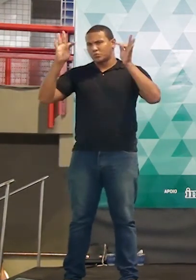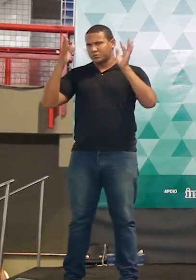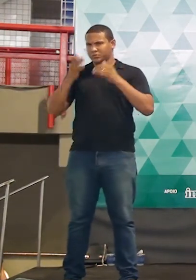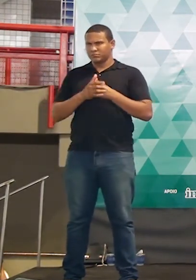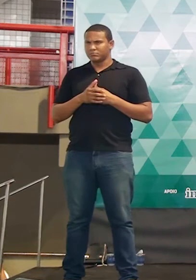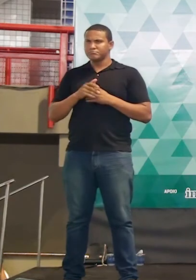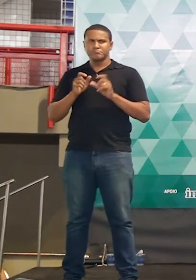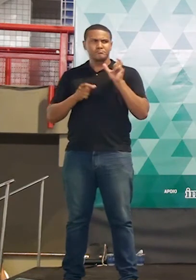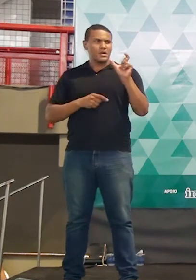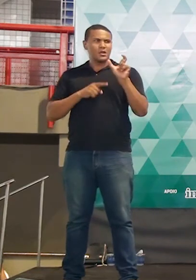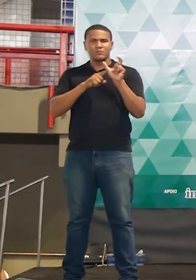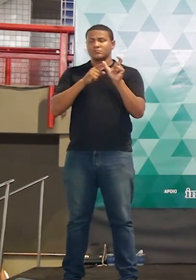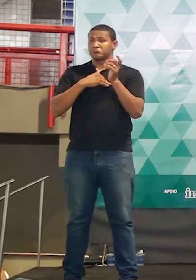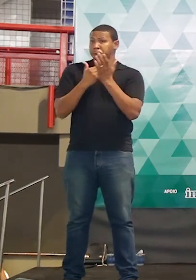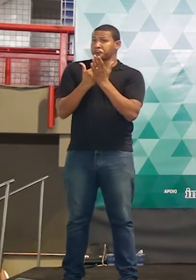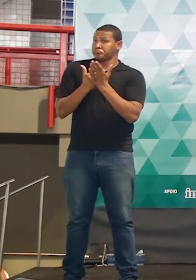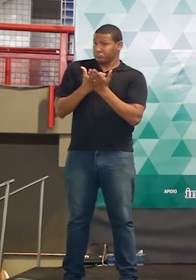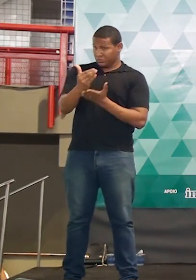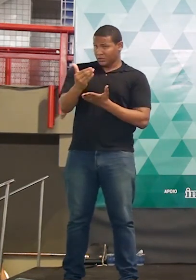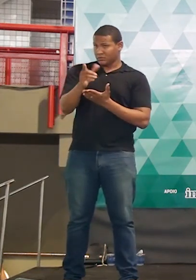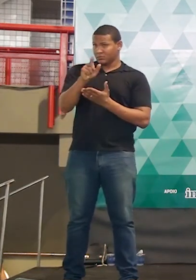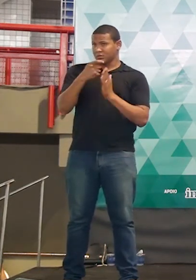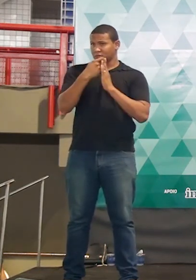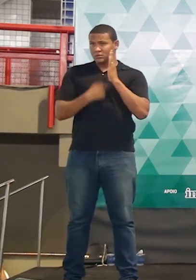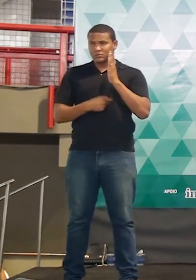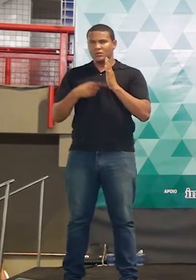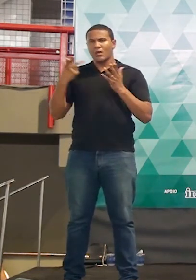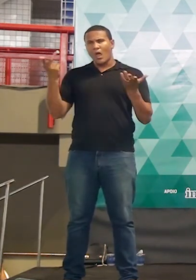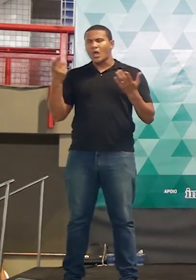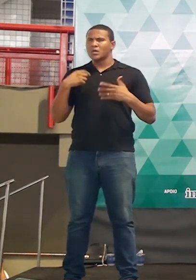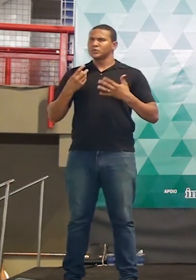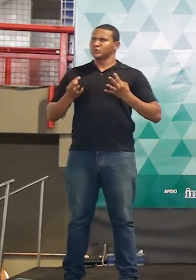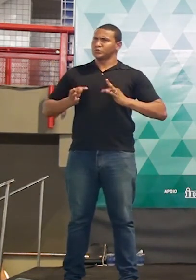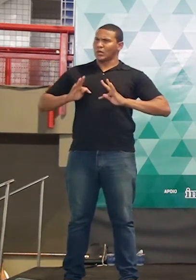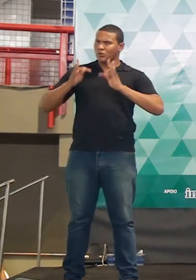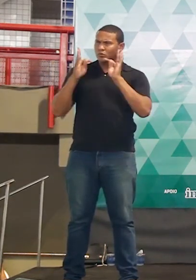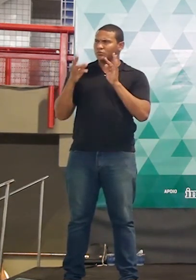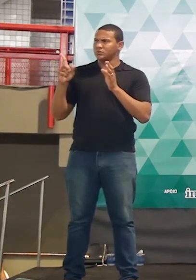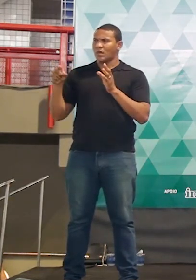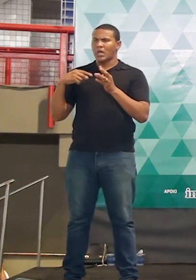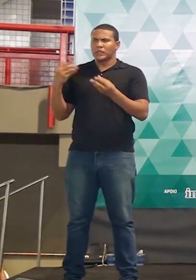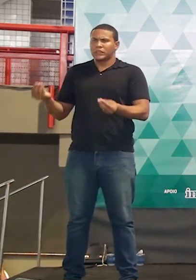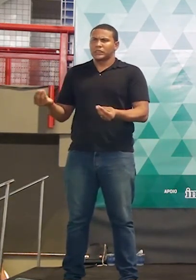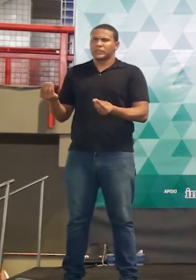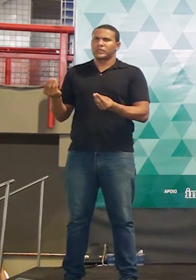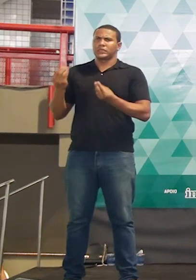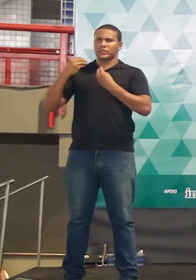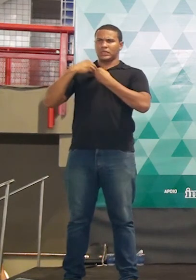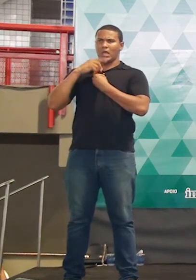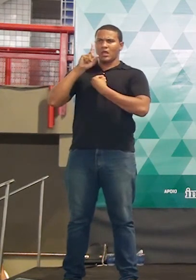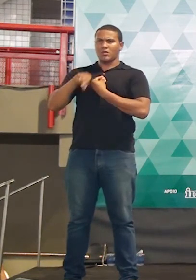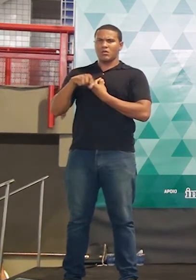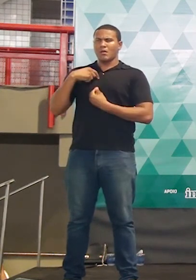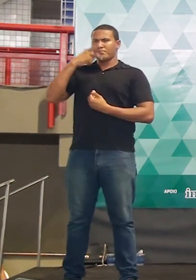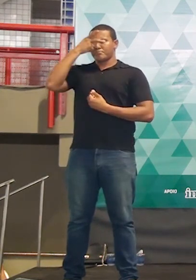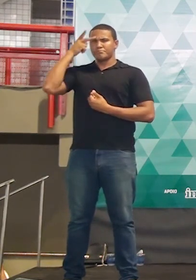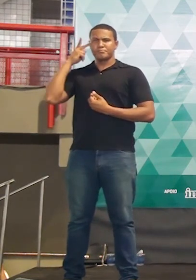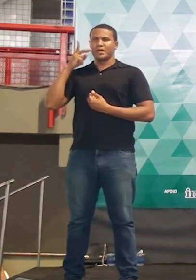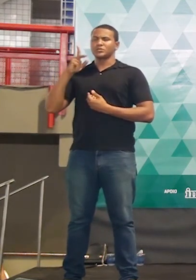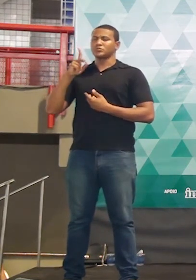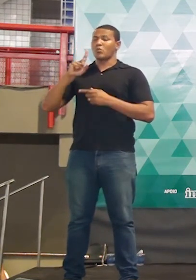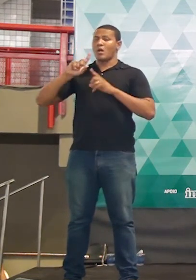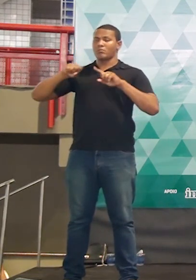aí começa uma redação. A tecnologia tem proporcionado ao homem da modernidade, certo?